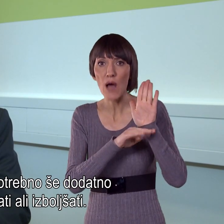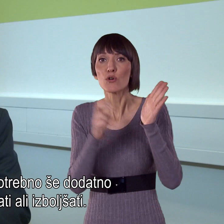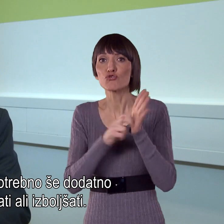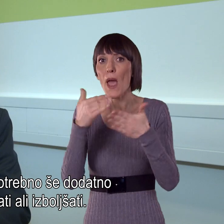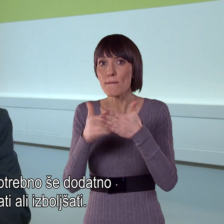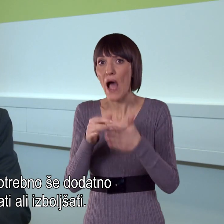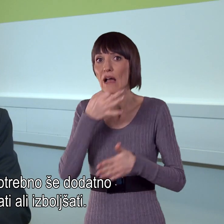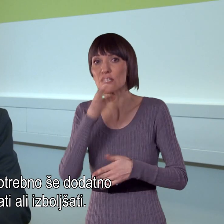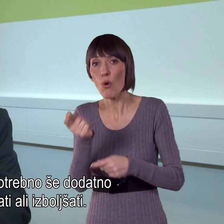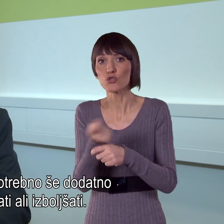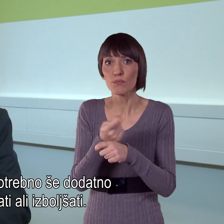dodatno upeljati ali izboljšati.